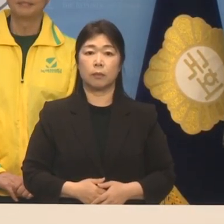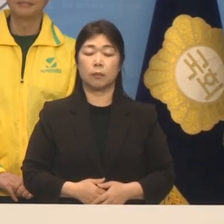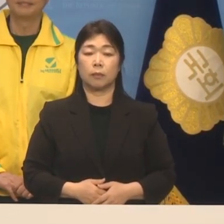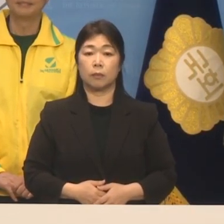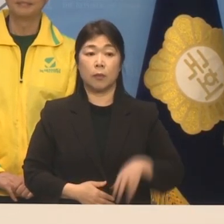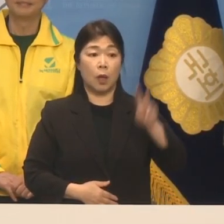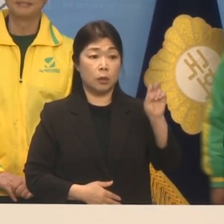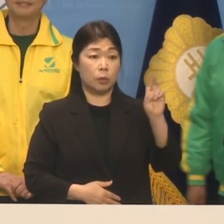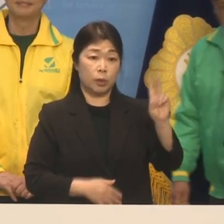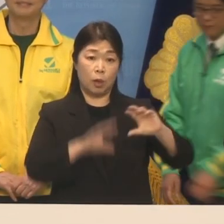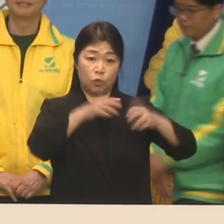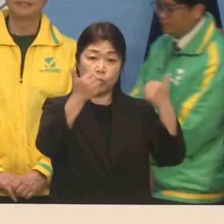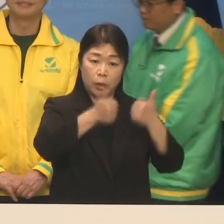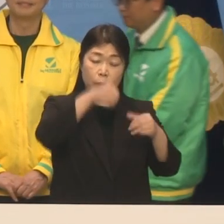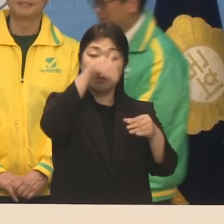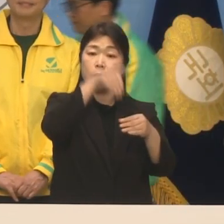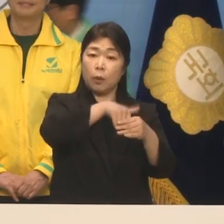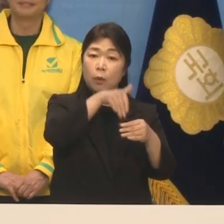(22대) 총선